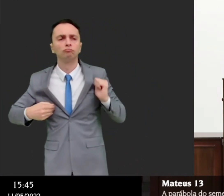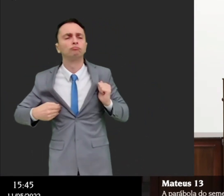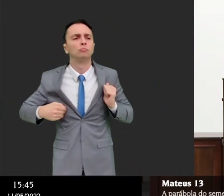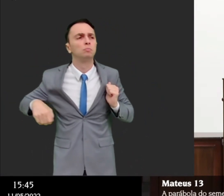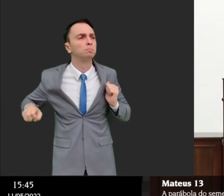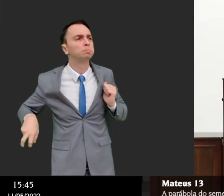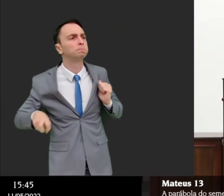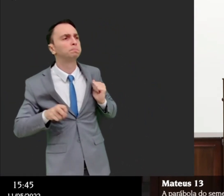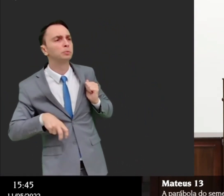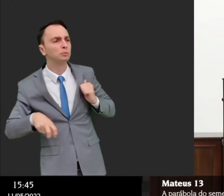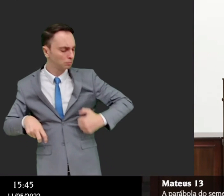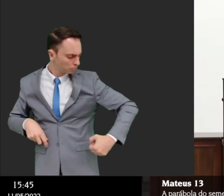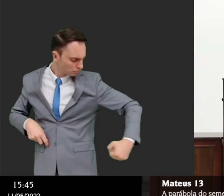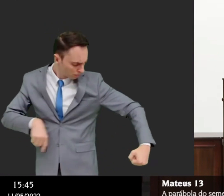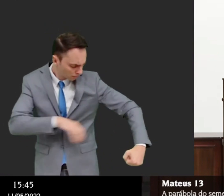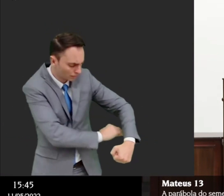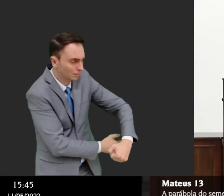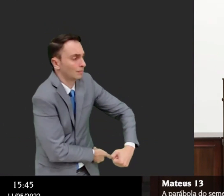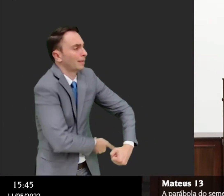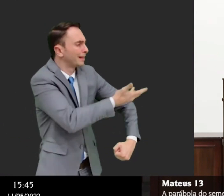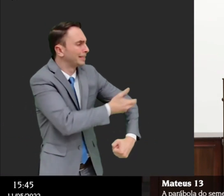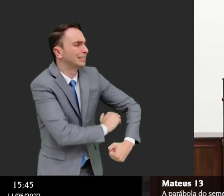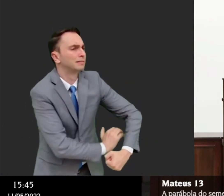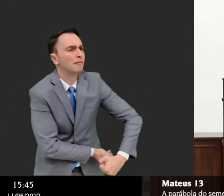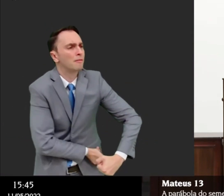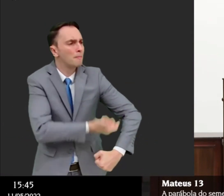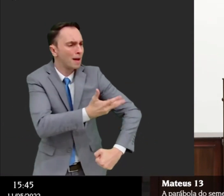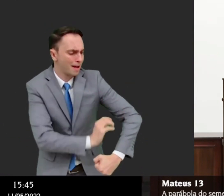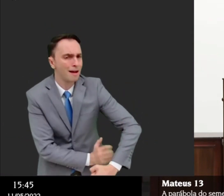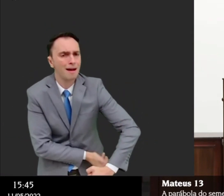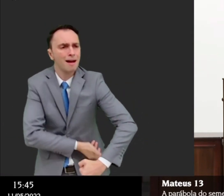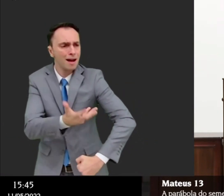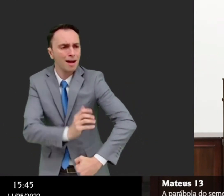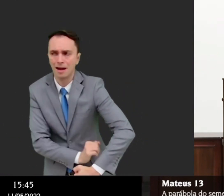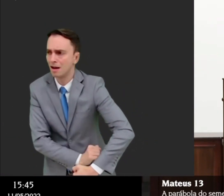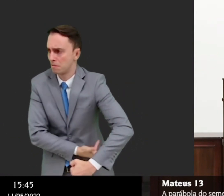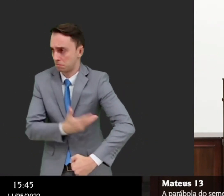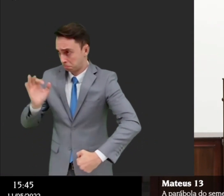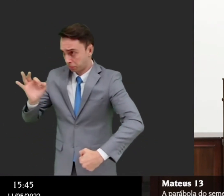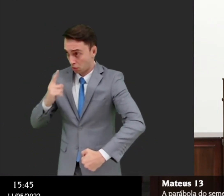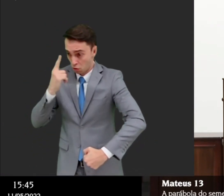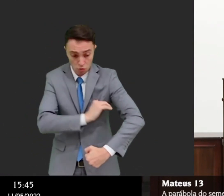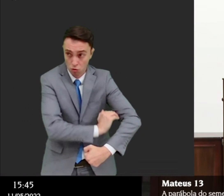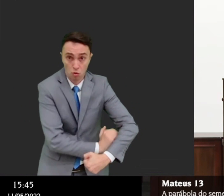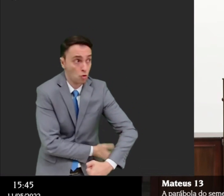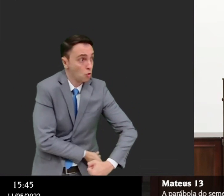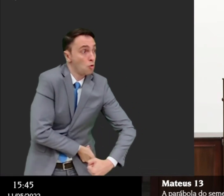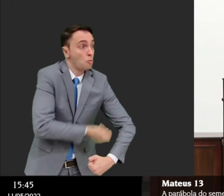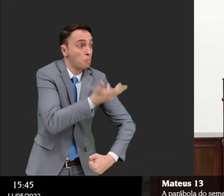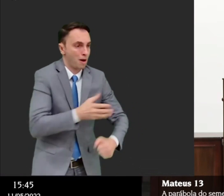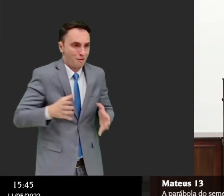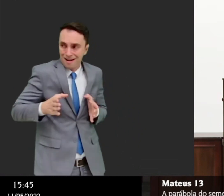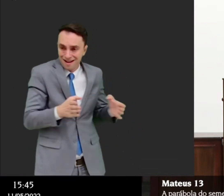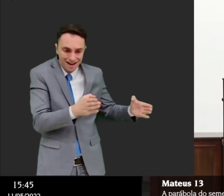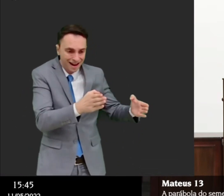semeador saiu a semear, e quando semeava, uma parte da semente caiu ao pé do